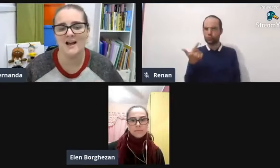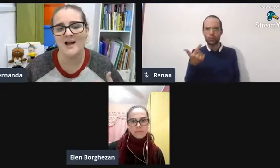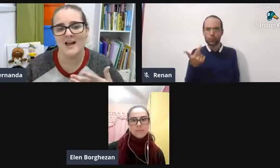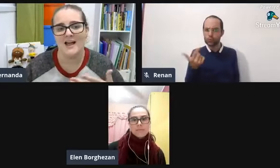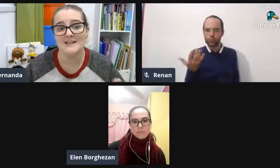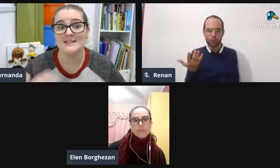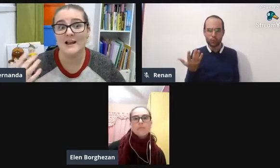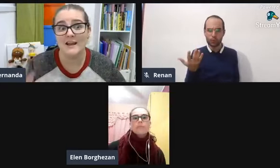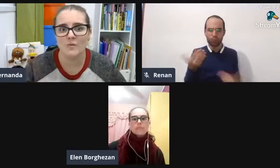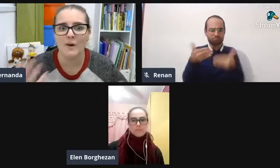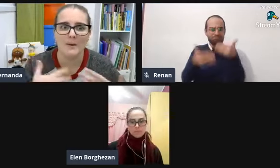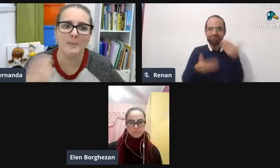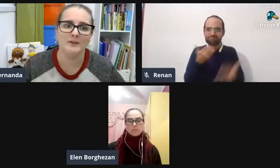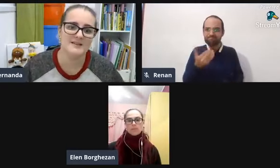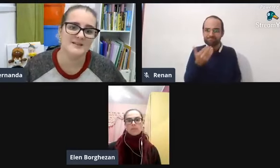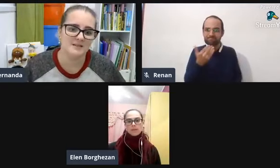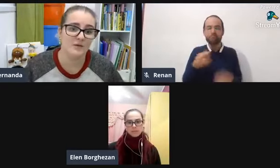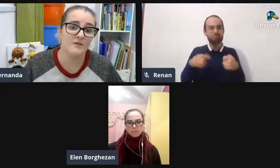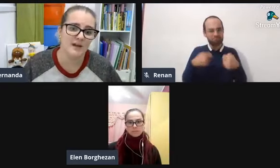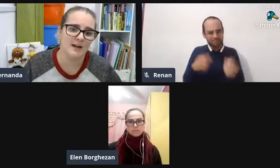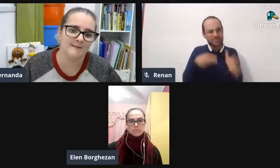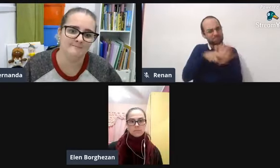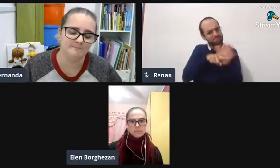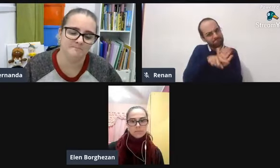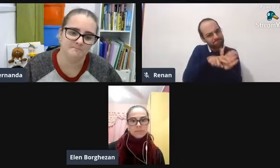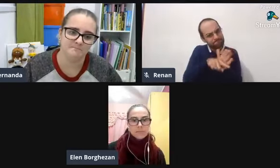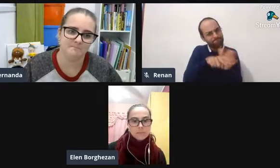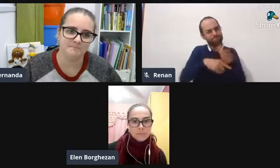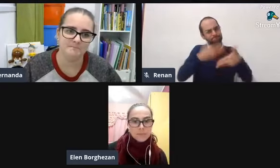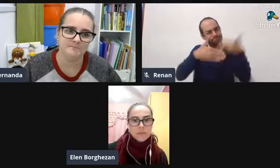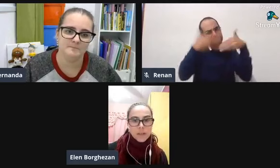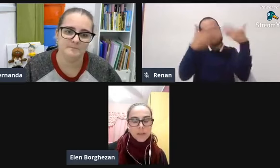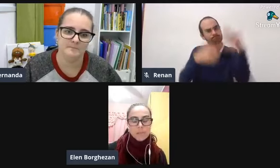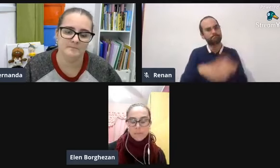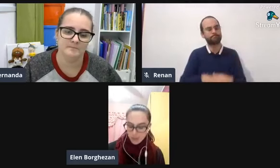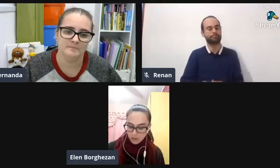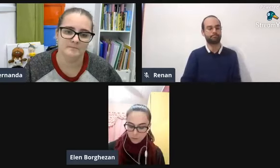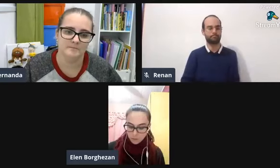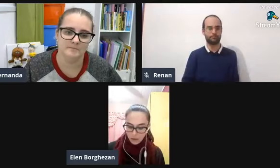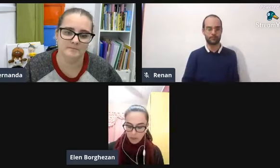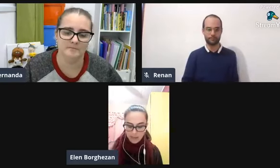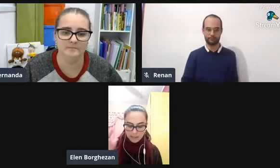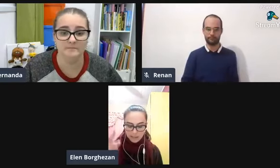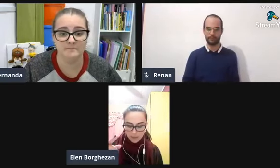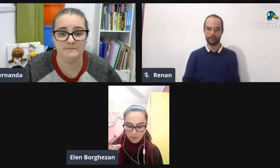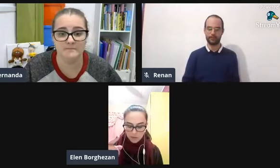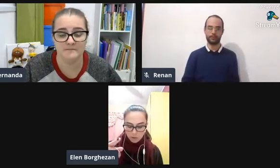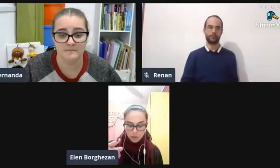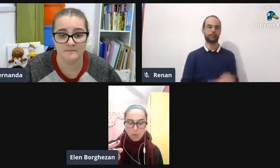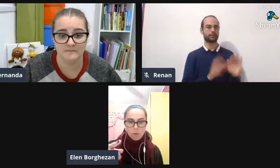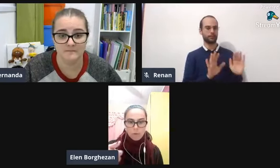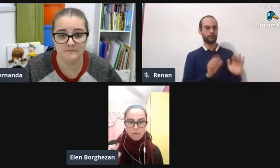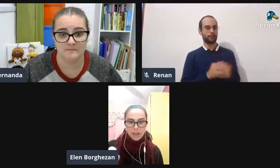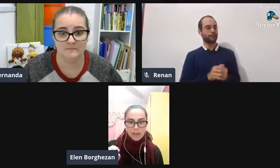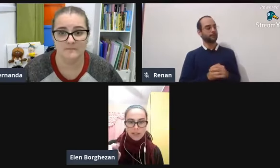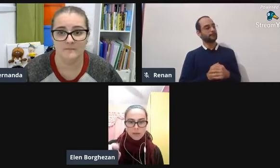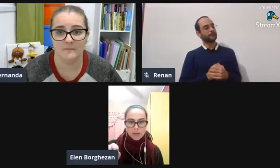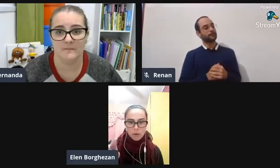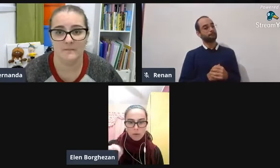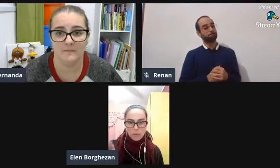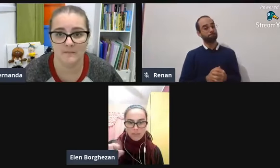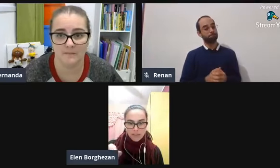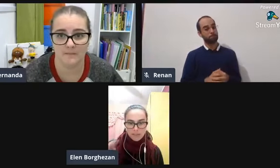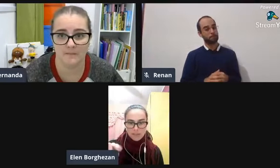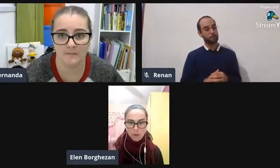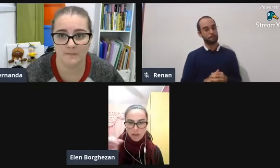explorando essa língua para poder se desenvolver, né? Sim. Tu dá uma olhada, de repente, ali